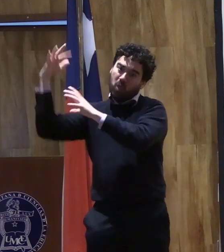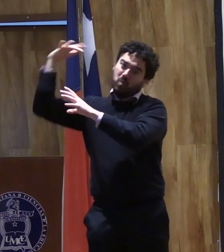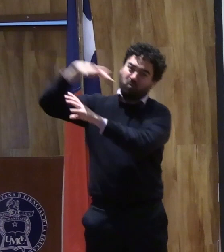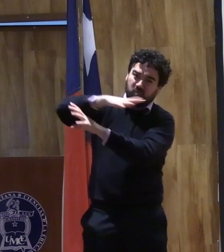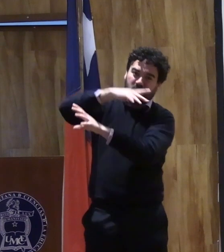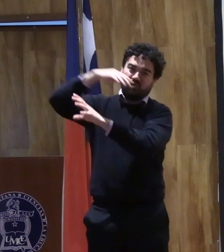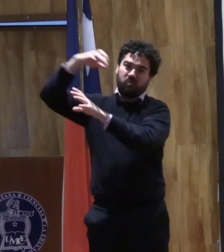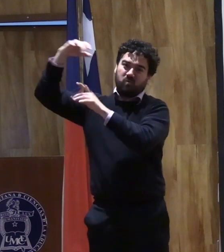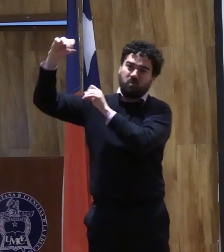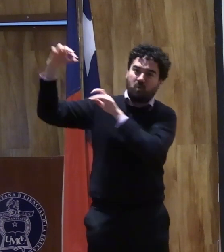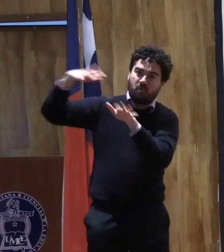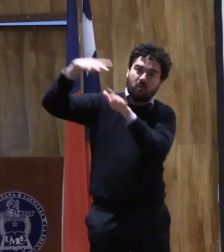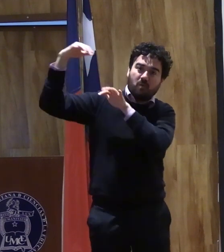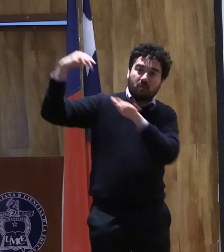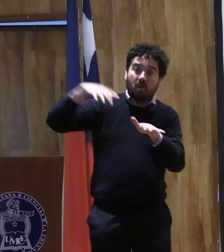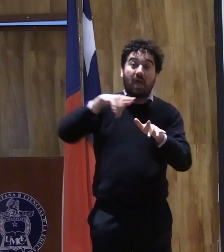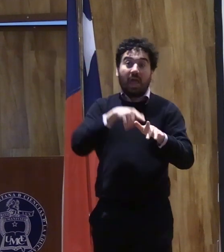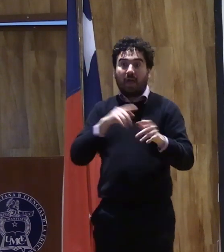menos grande.